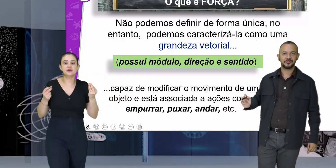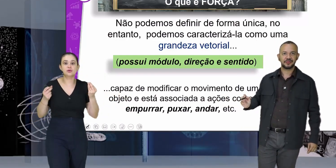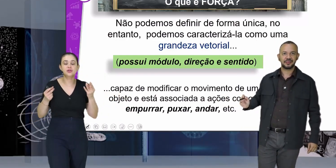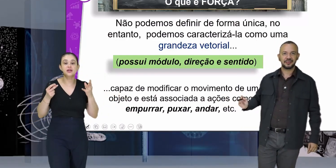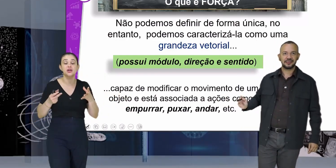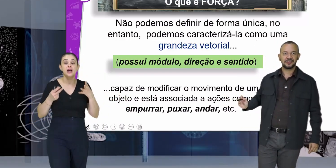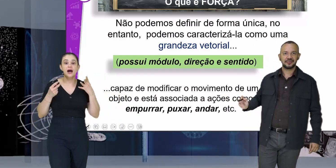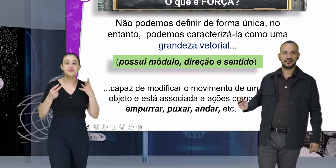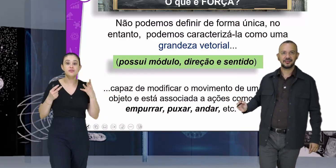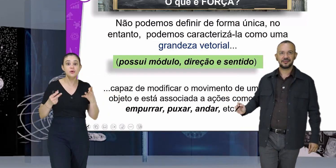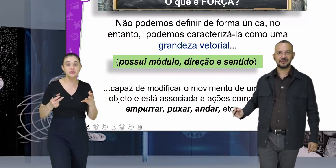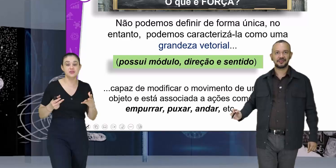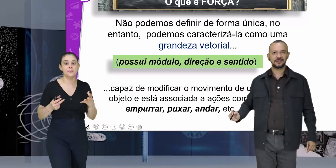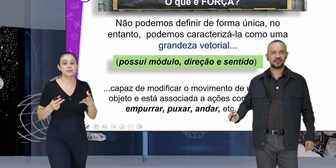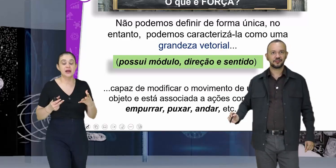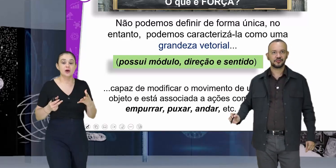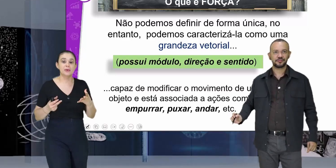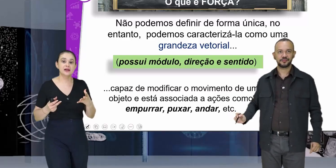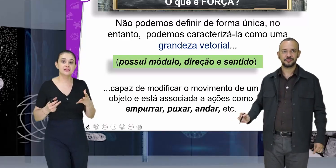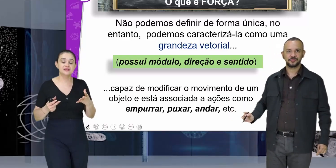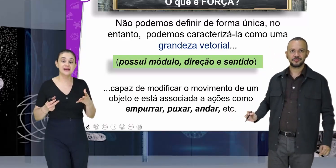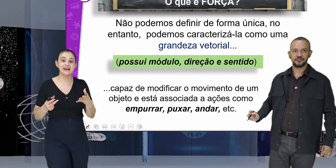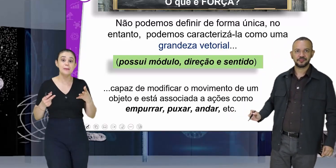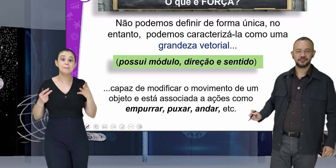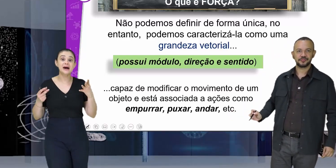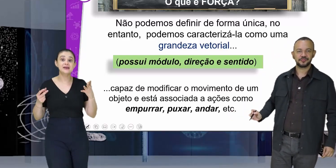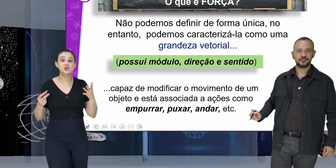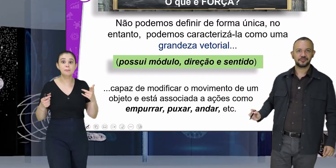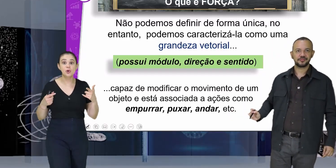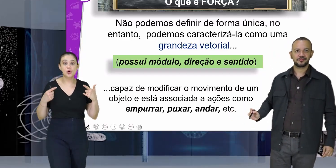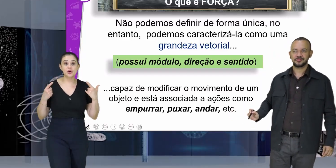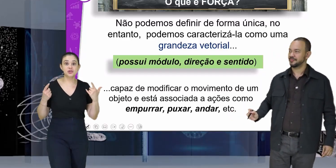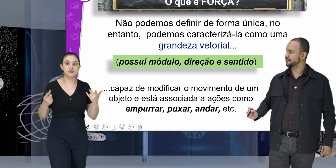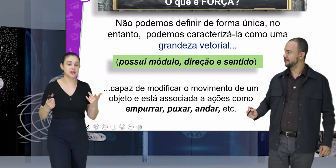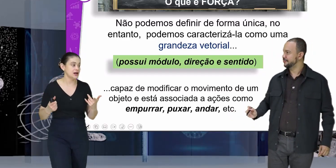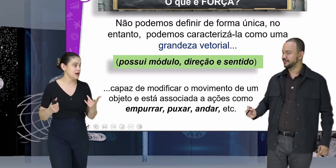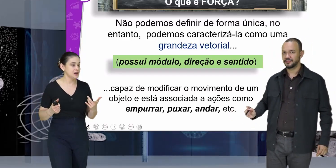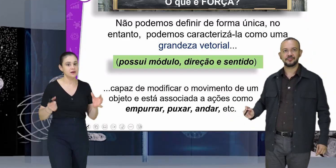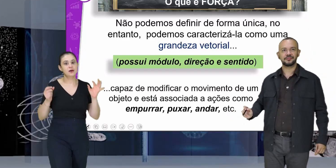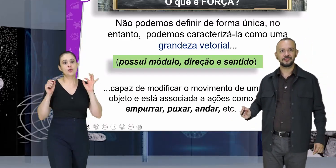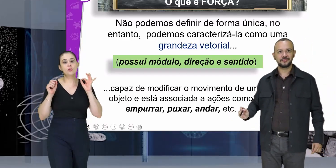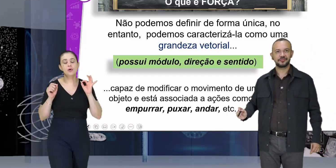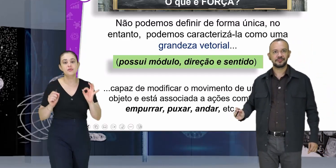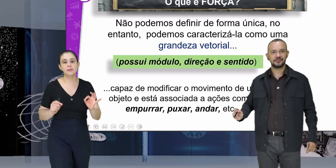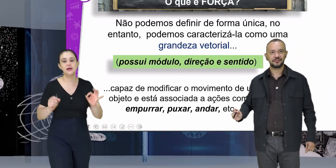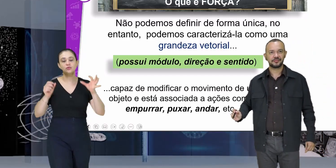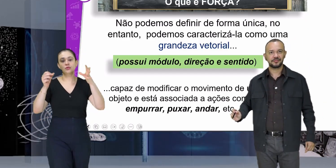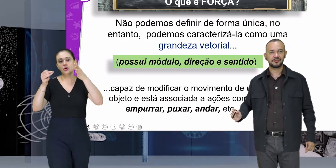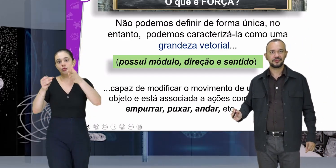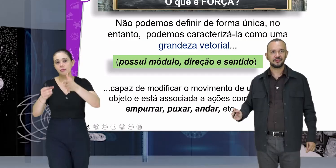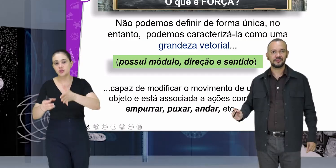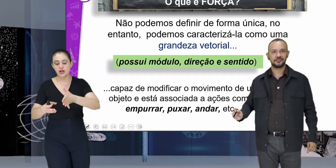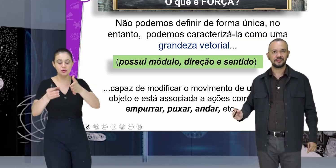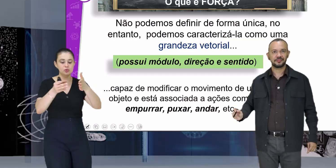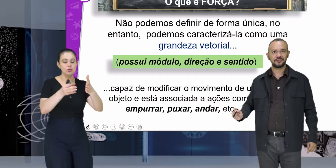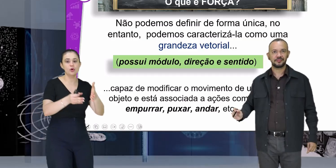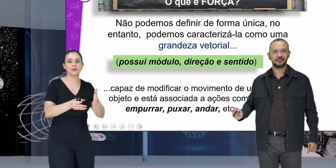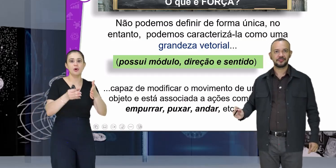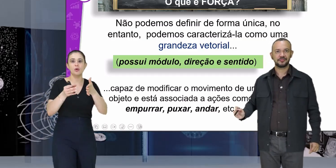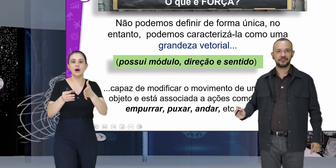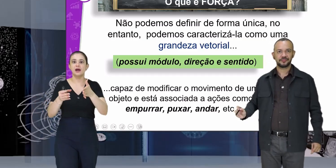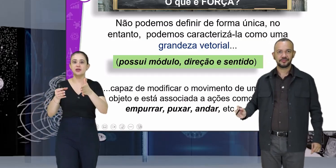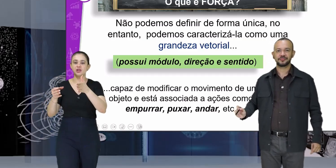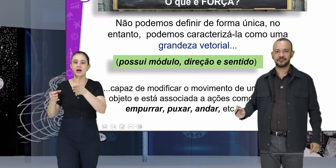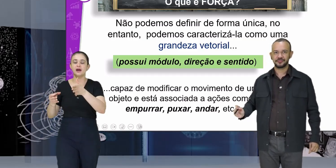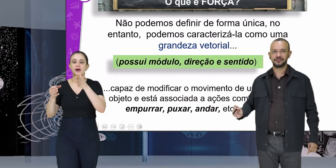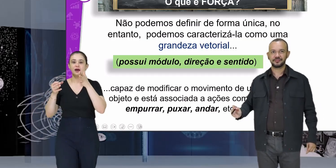força, então, gente? A força é uma grandeza capaz de modificar o movimento do objeto ou do corpo em